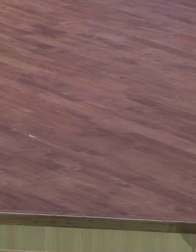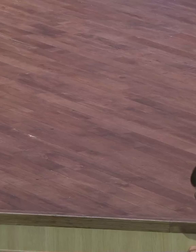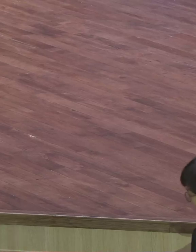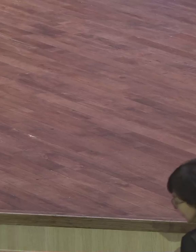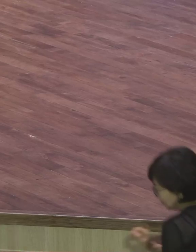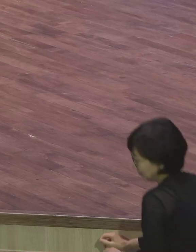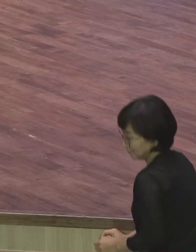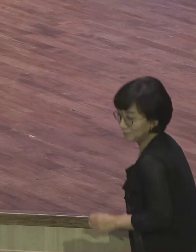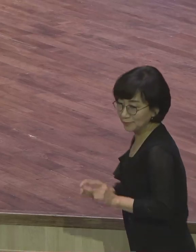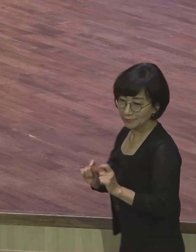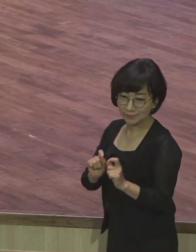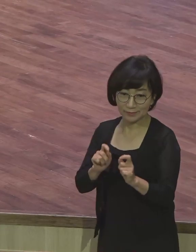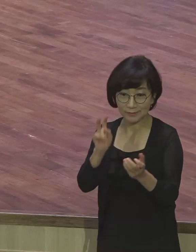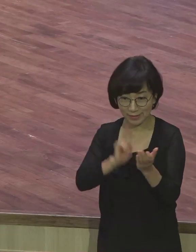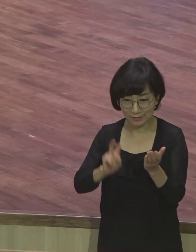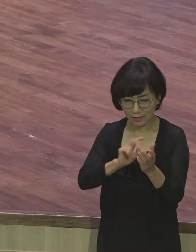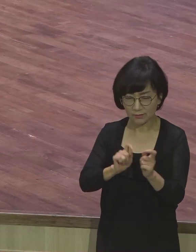하리라.